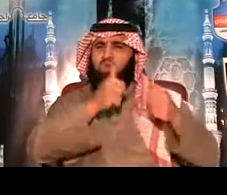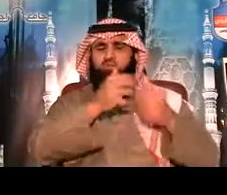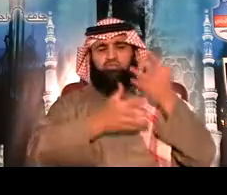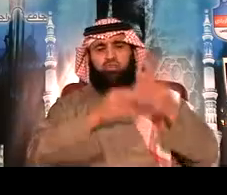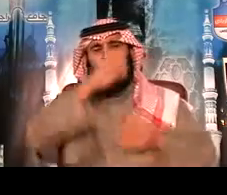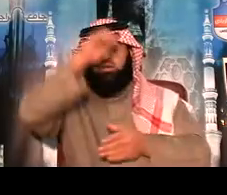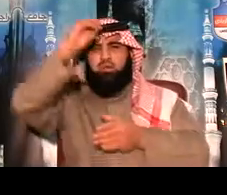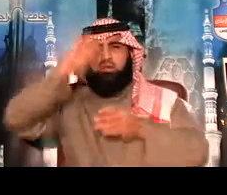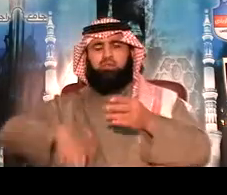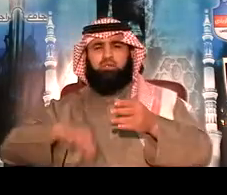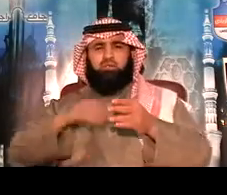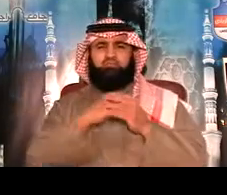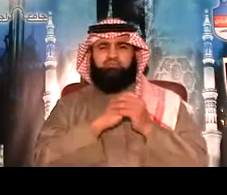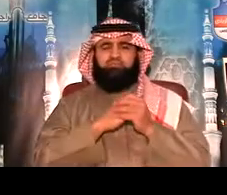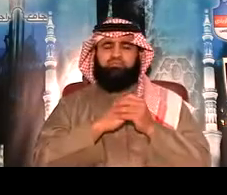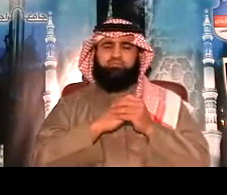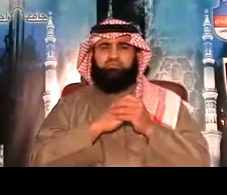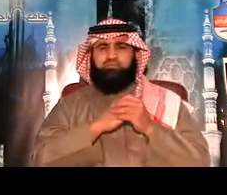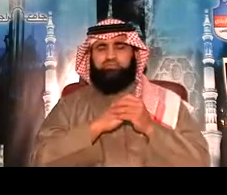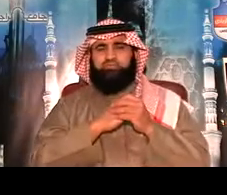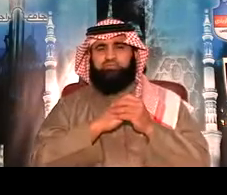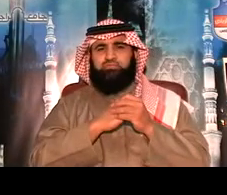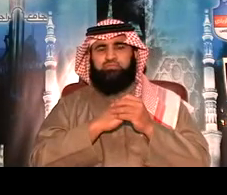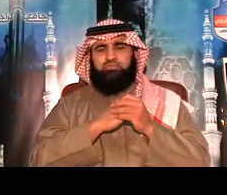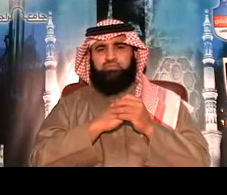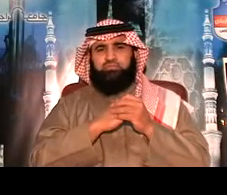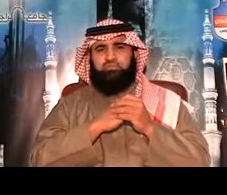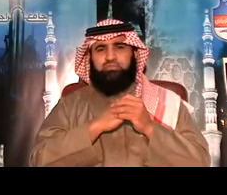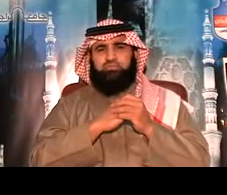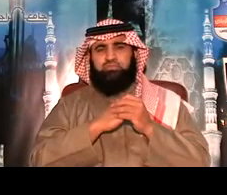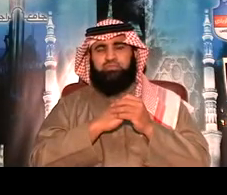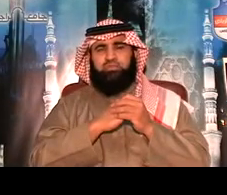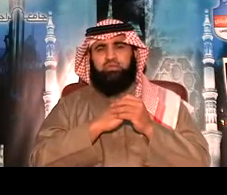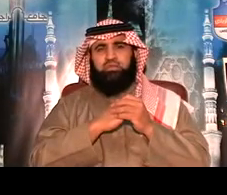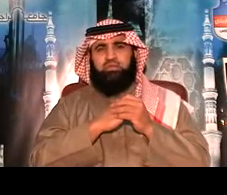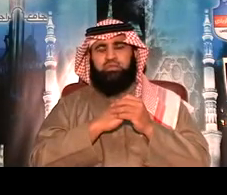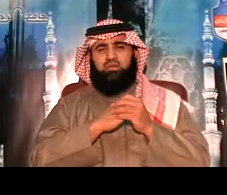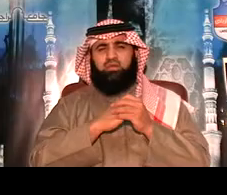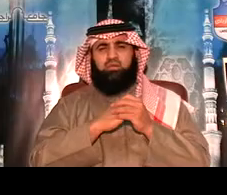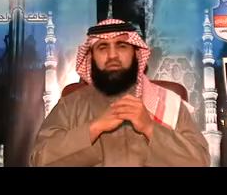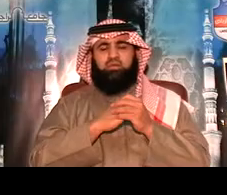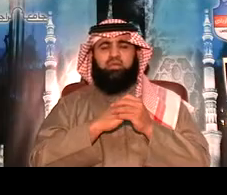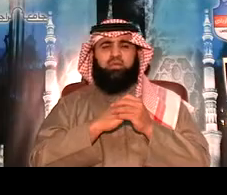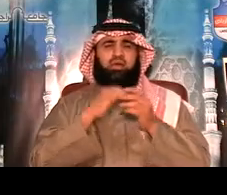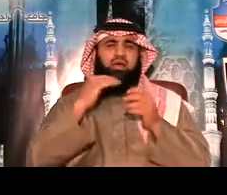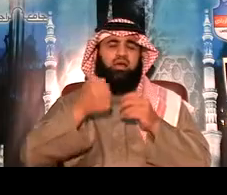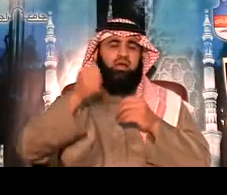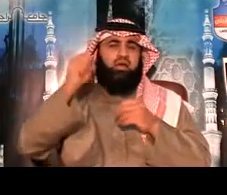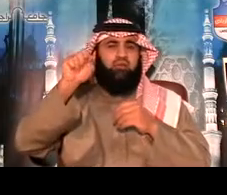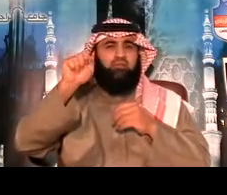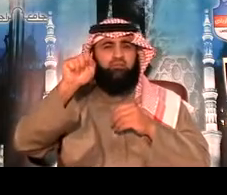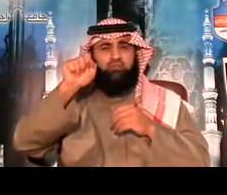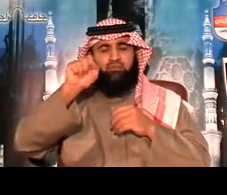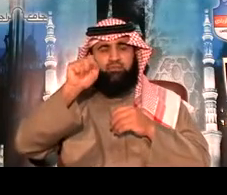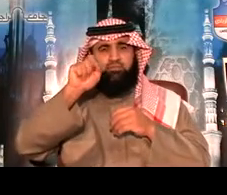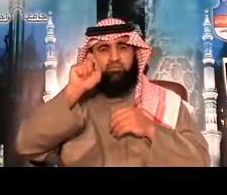على وجهه ثم ألقي في النار، رواه مسلم. قال الحافظ ابن حجر رحمه الله: وفي